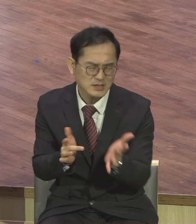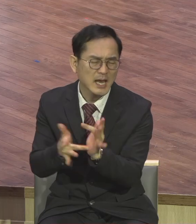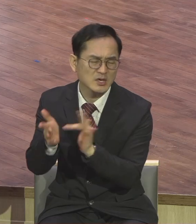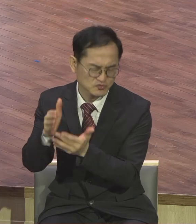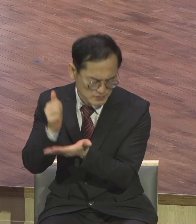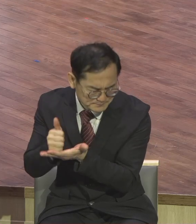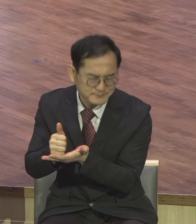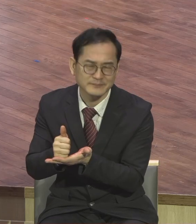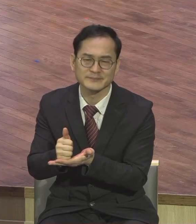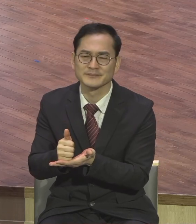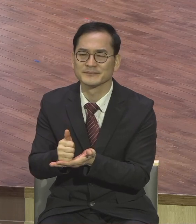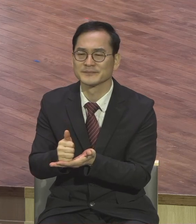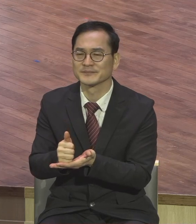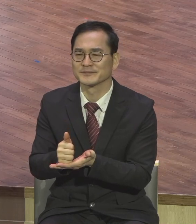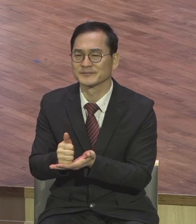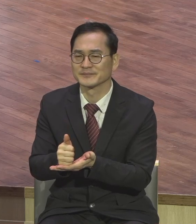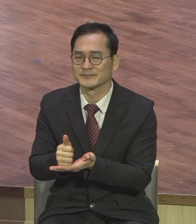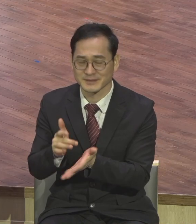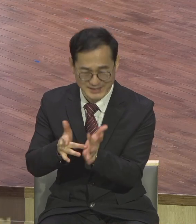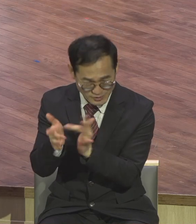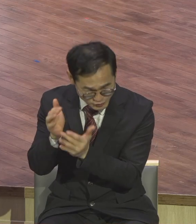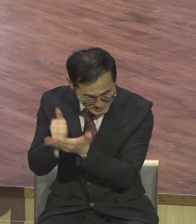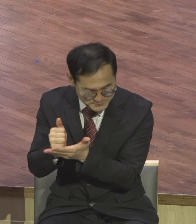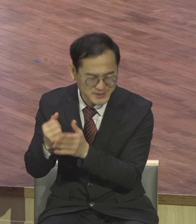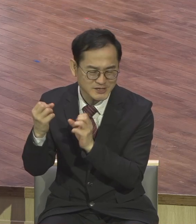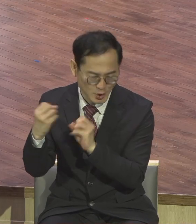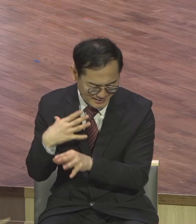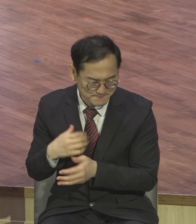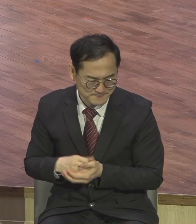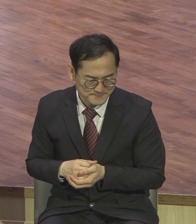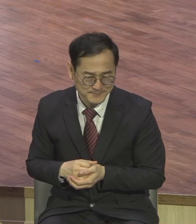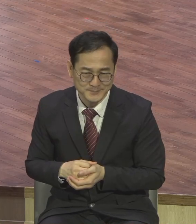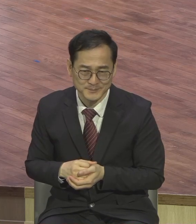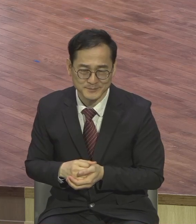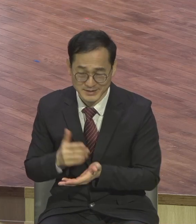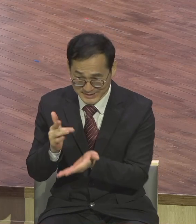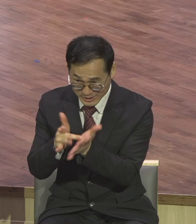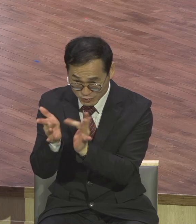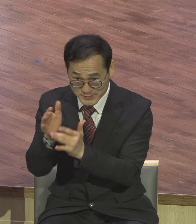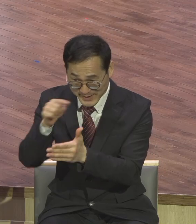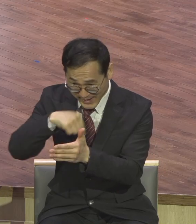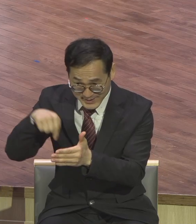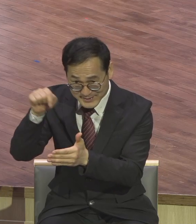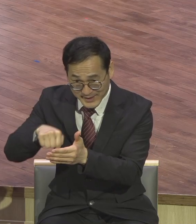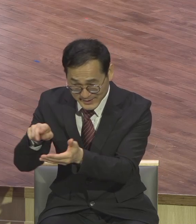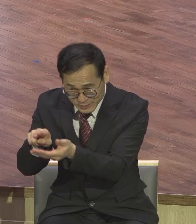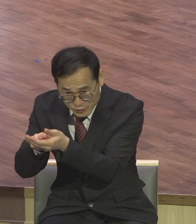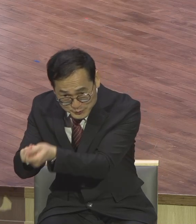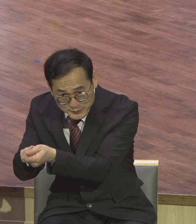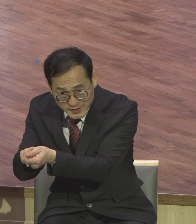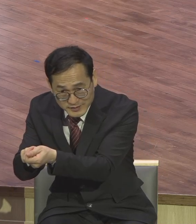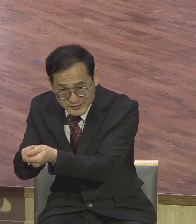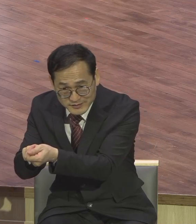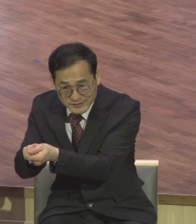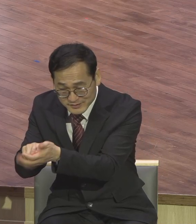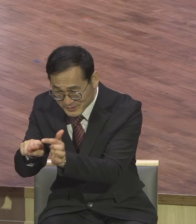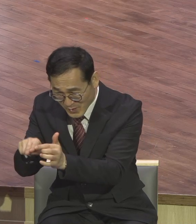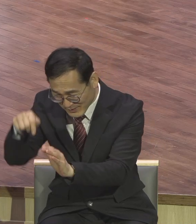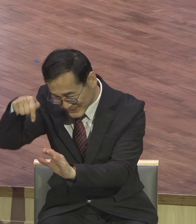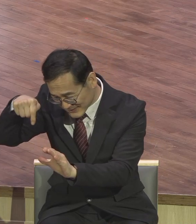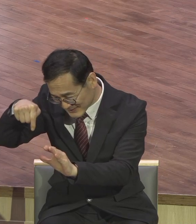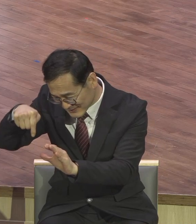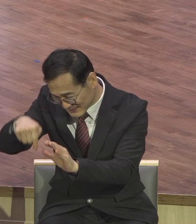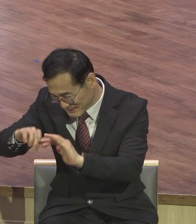그래서 예수 그리스도 그 안에 감추어져 있는 그 깊이와